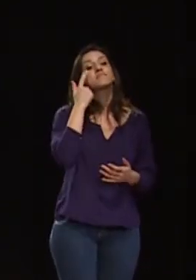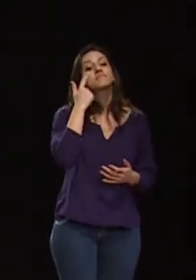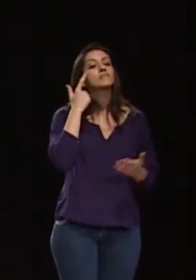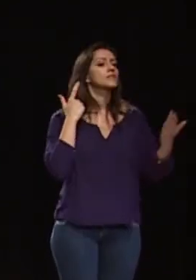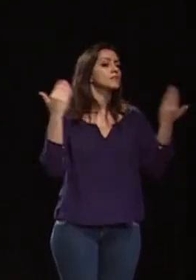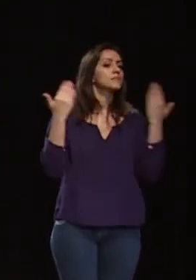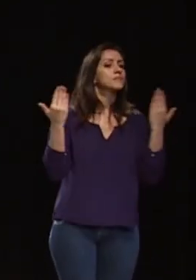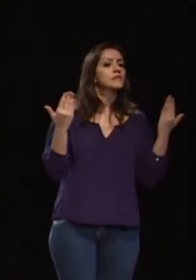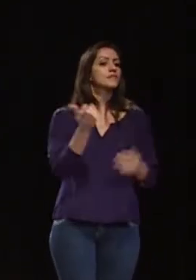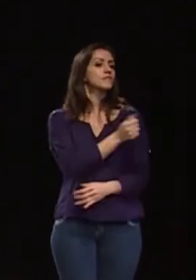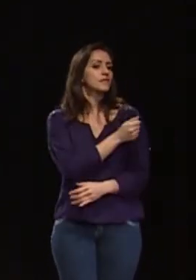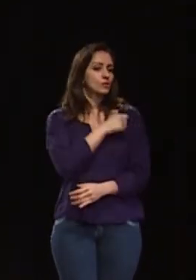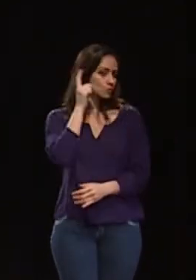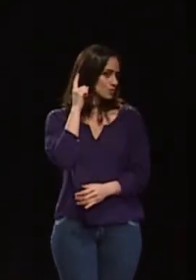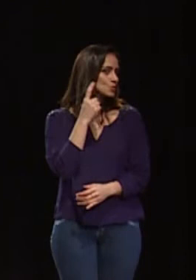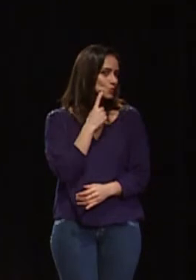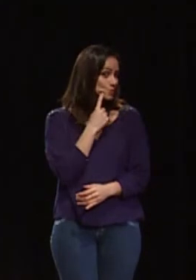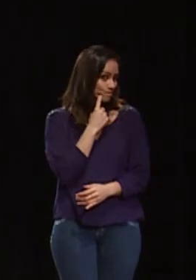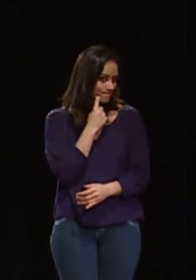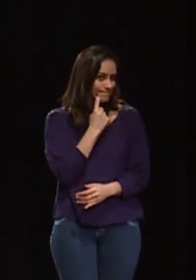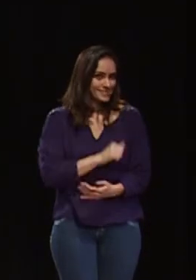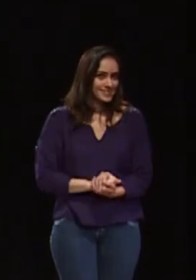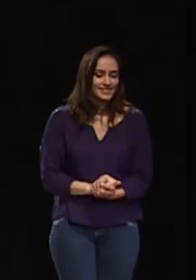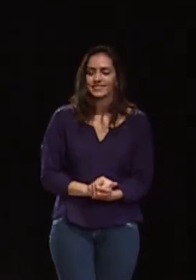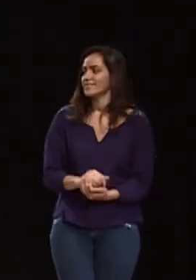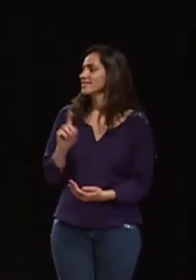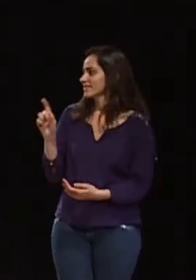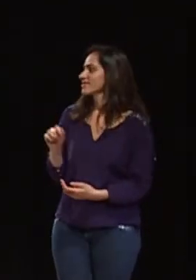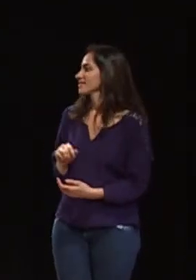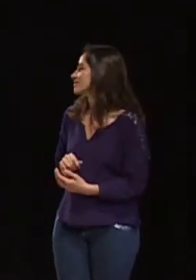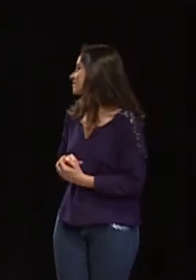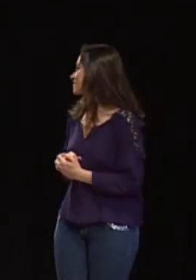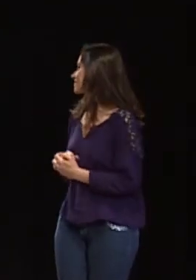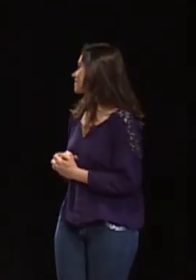aqui. E, se a gente for comparar com os alunos surdos, pode clicar, por favor.